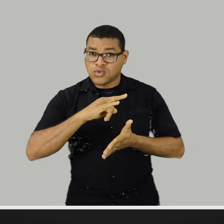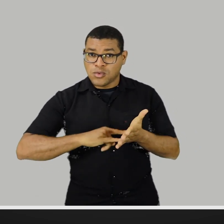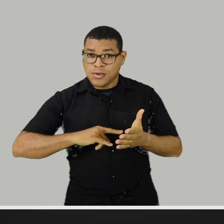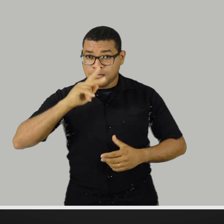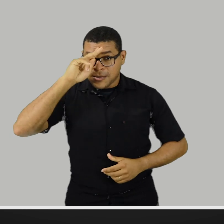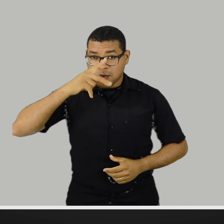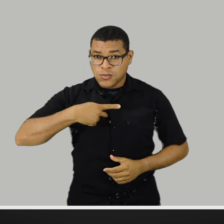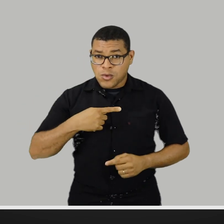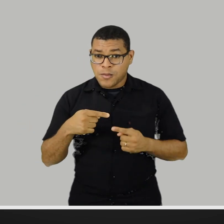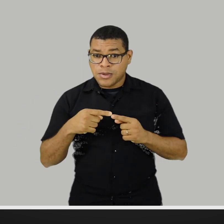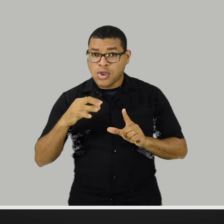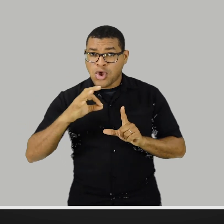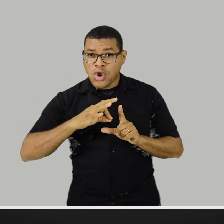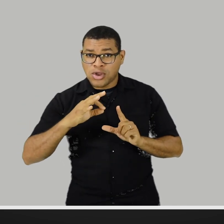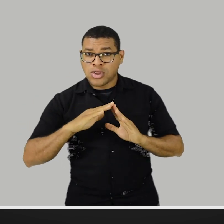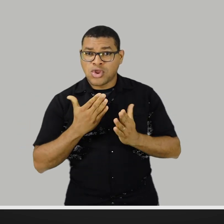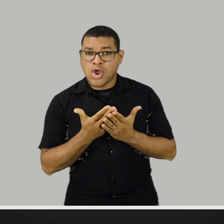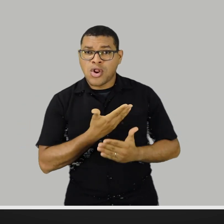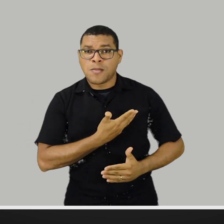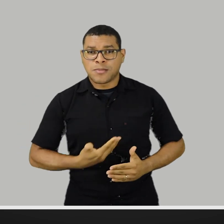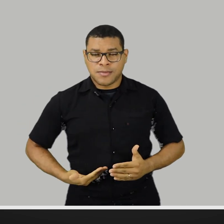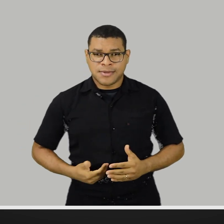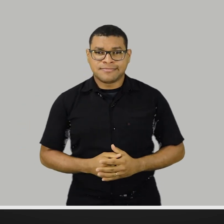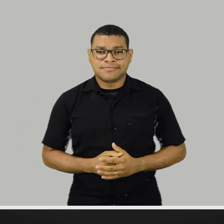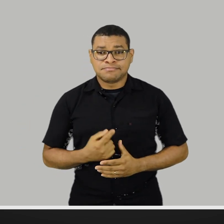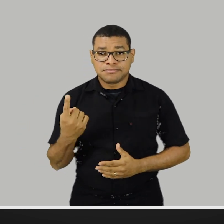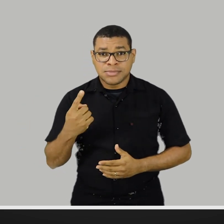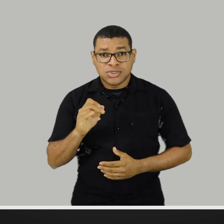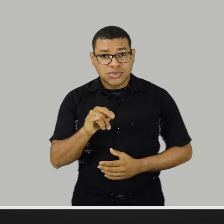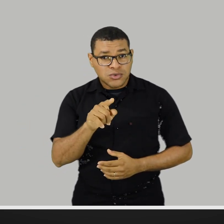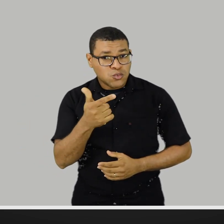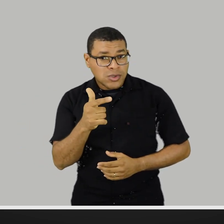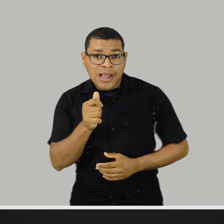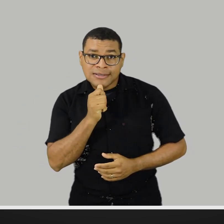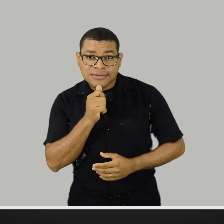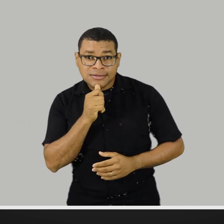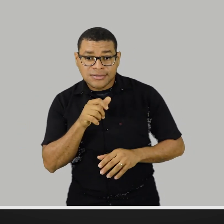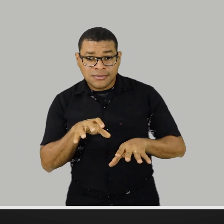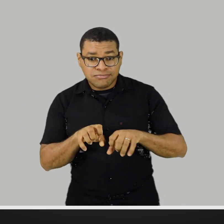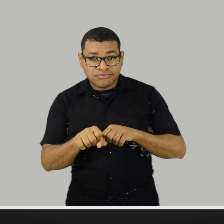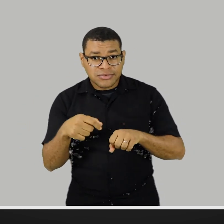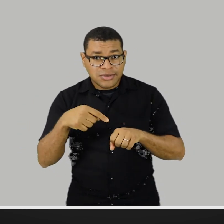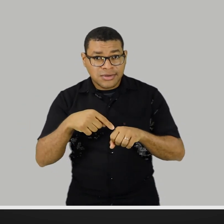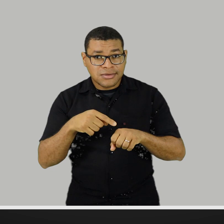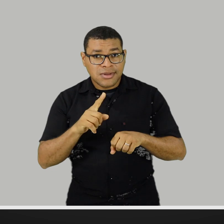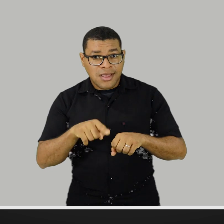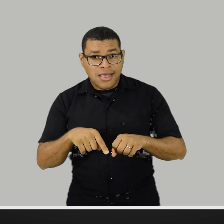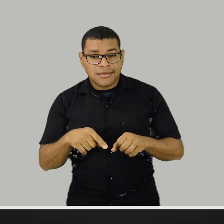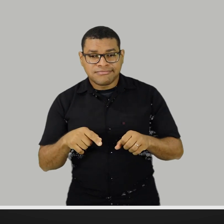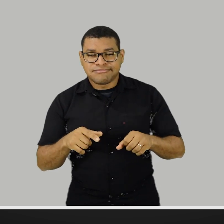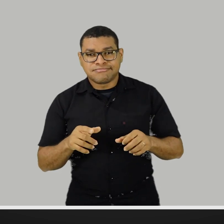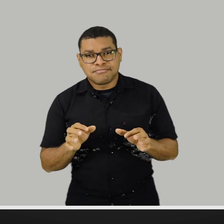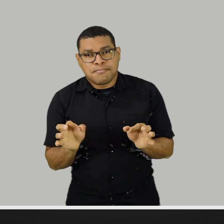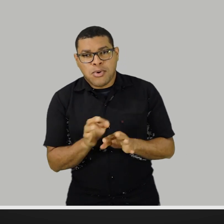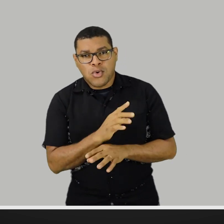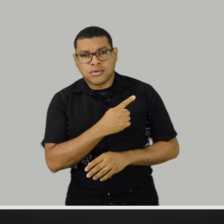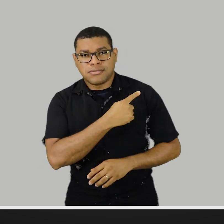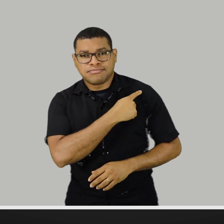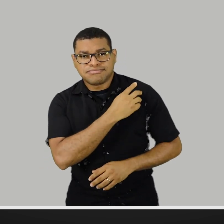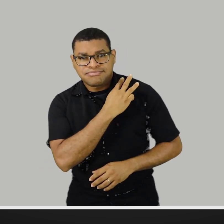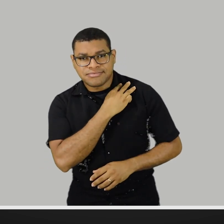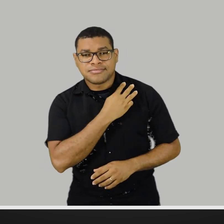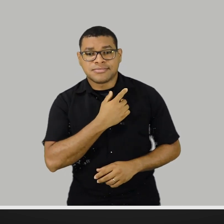escola pública um caso ainda não possua seu histórico de conclusão do ensino médio o candidato deve